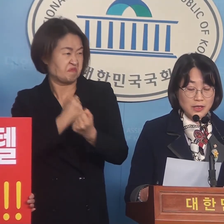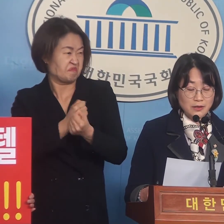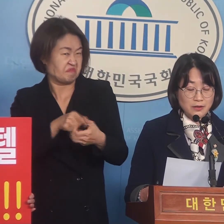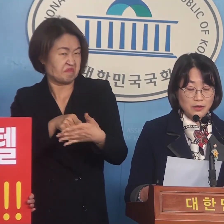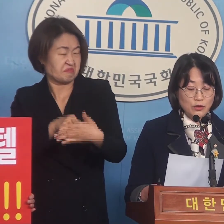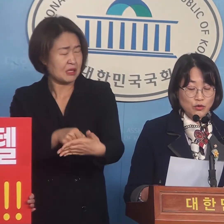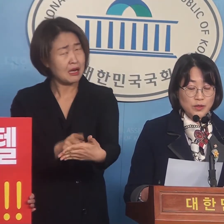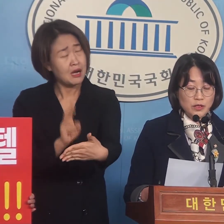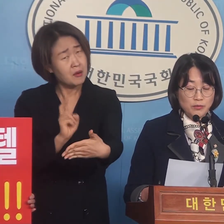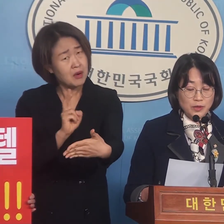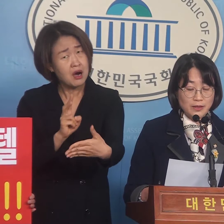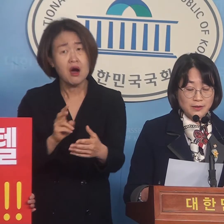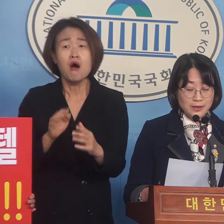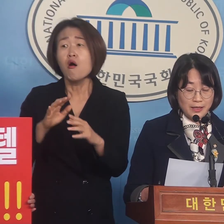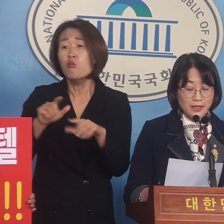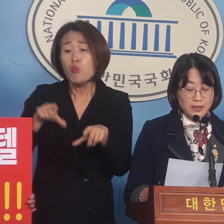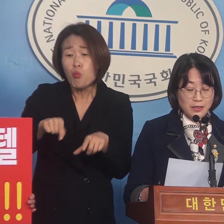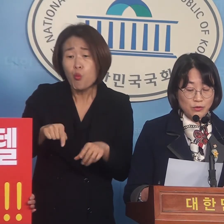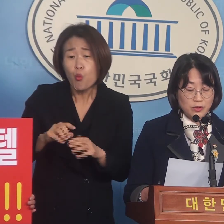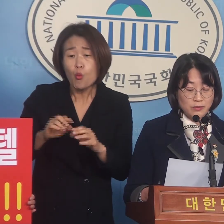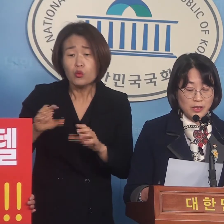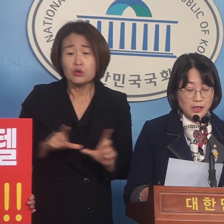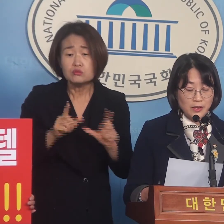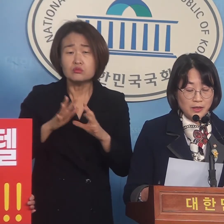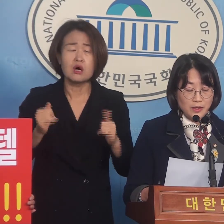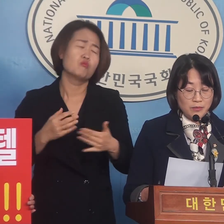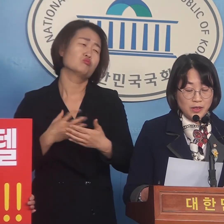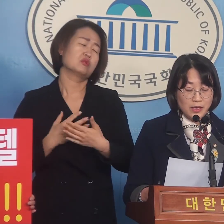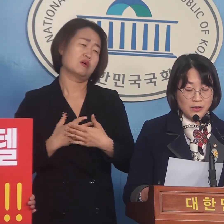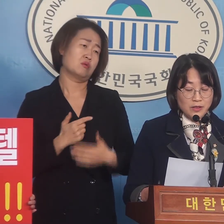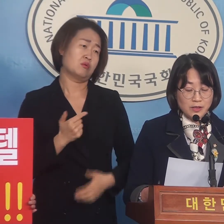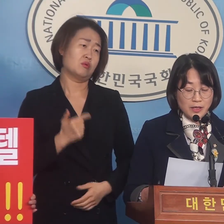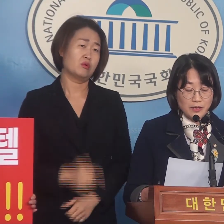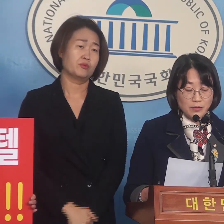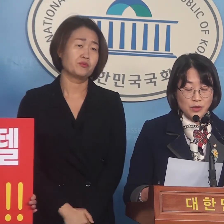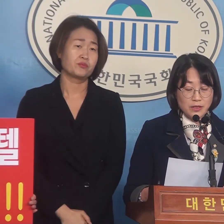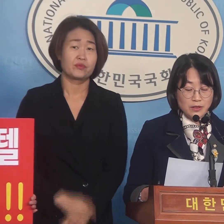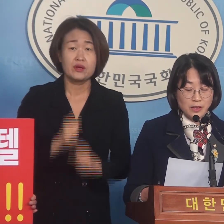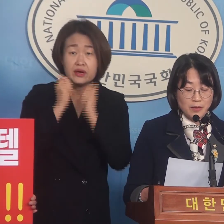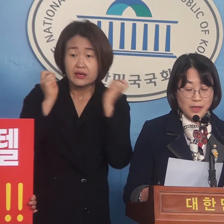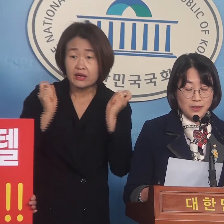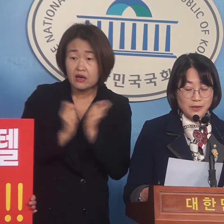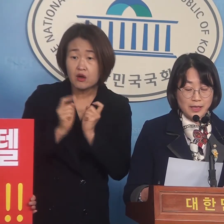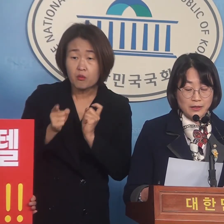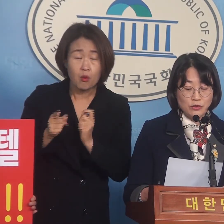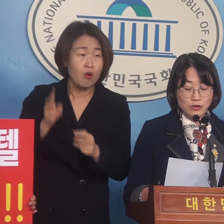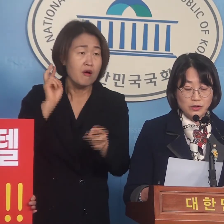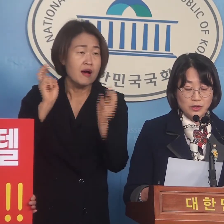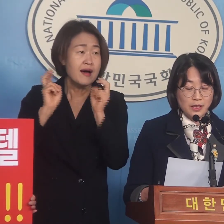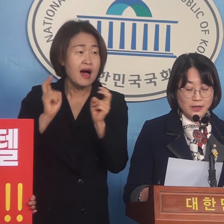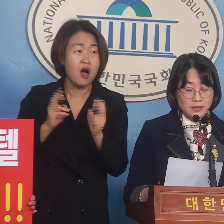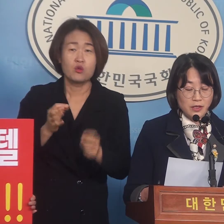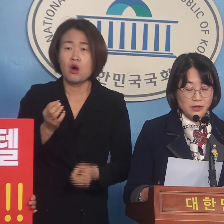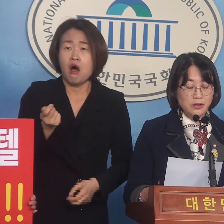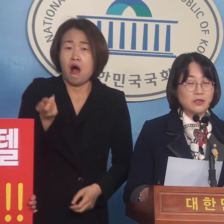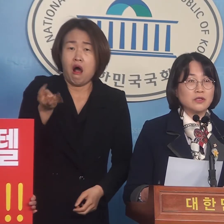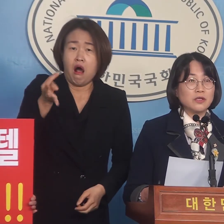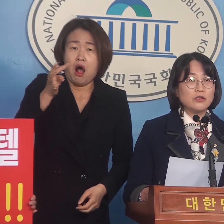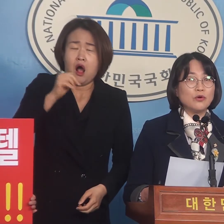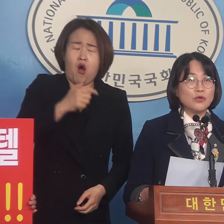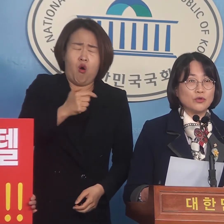추진될 것이라는 주민들의 불안은 가라앉지 않고 있습니다. 민간 건설사의 천문학적인 개발 이익을 안겨주는 특혜